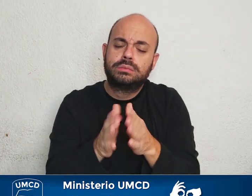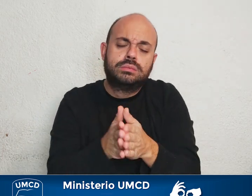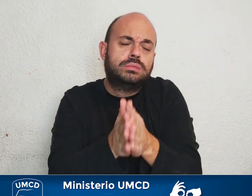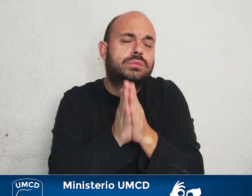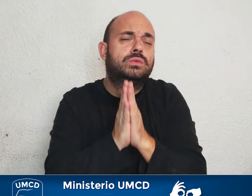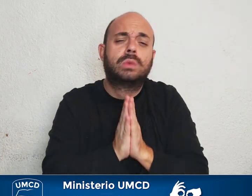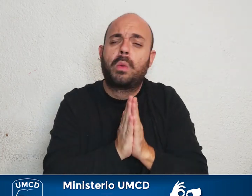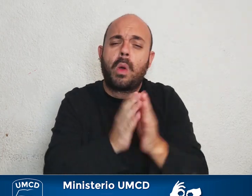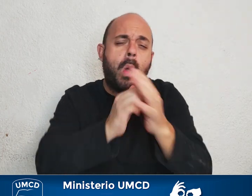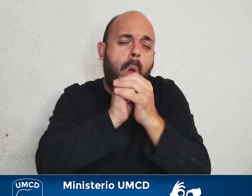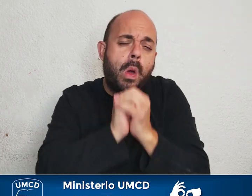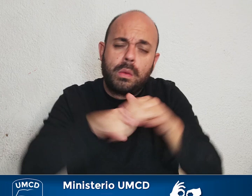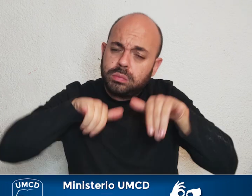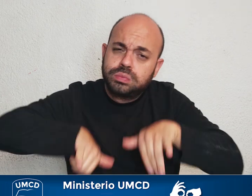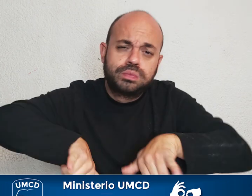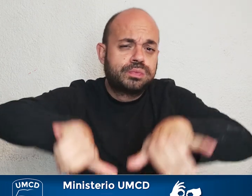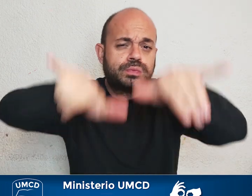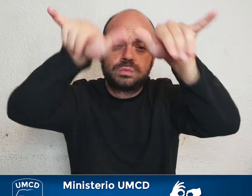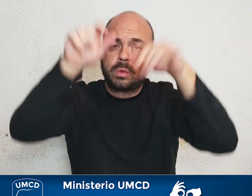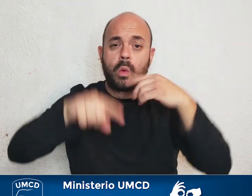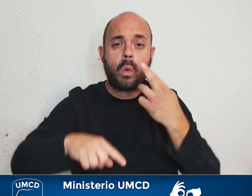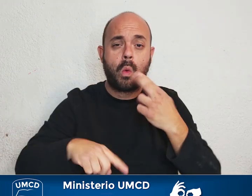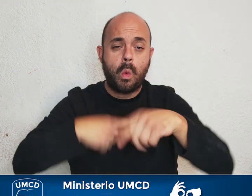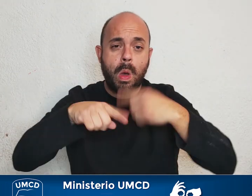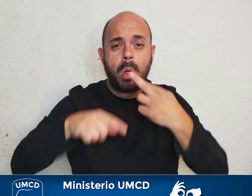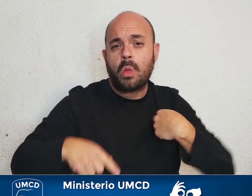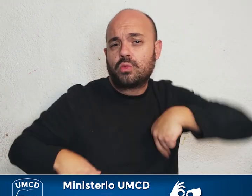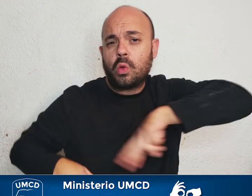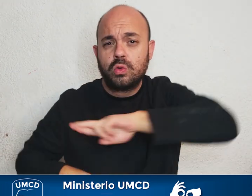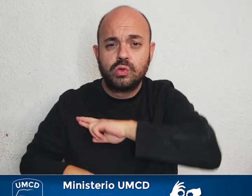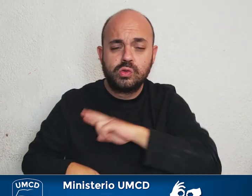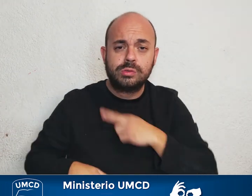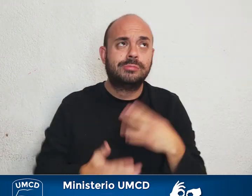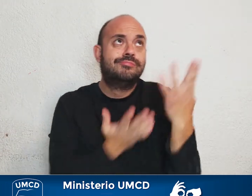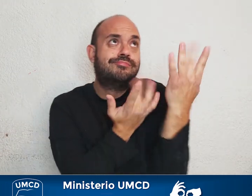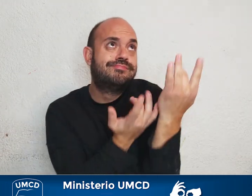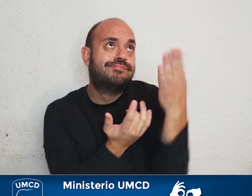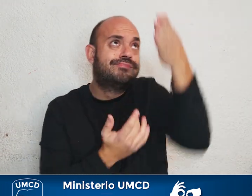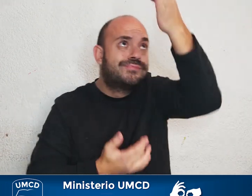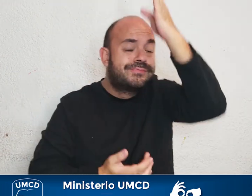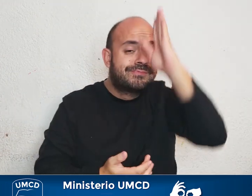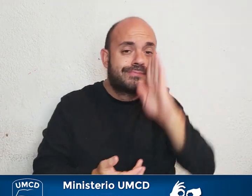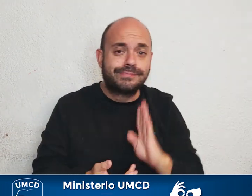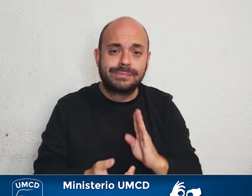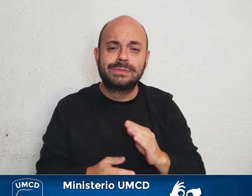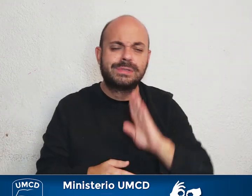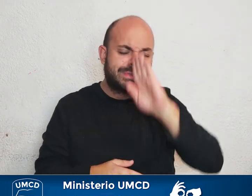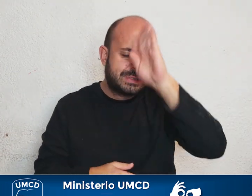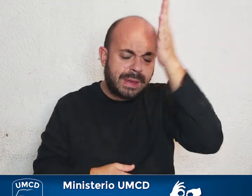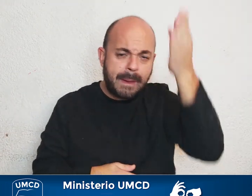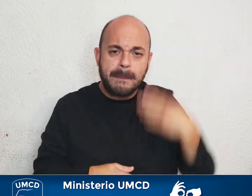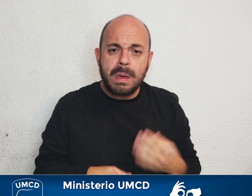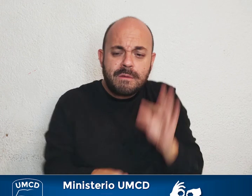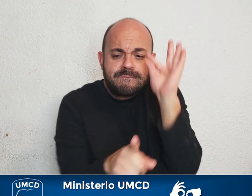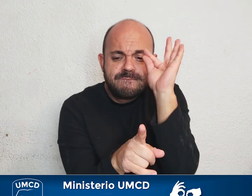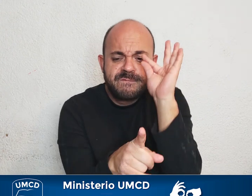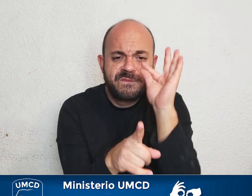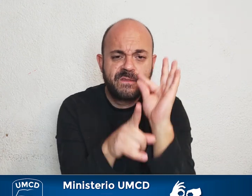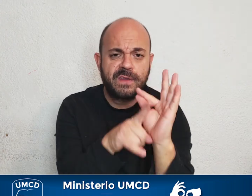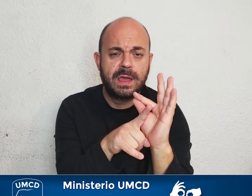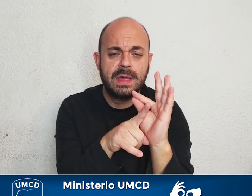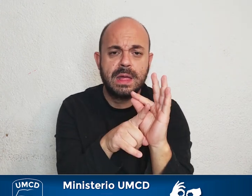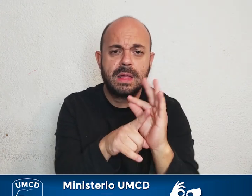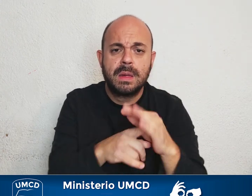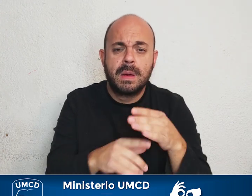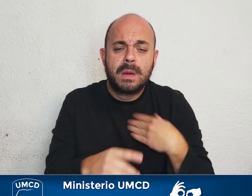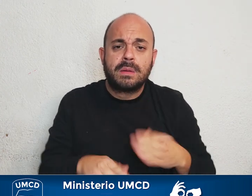les pide de que estén orando para que cuando nosotros estemos esperando, podamos esperar fielmente haciendo la voluntad